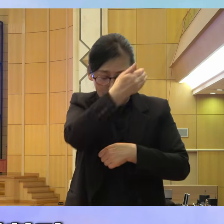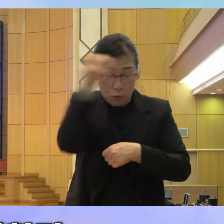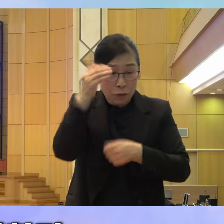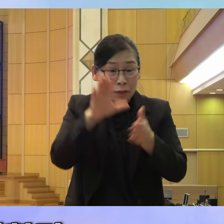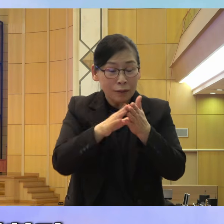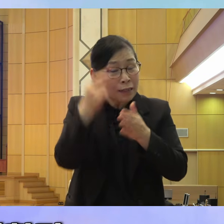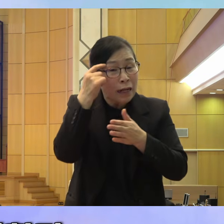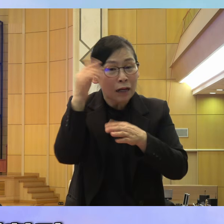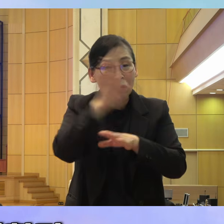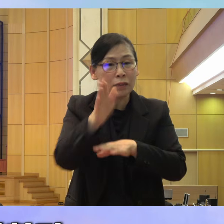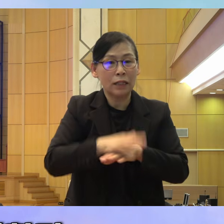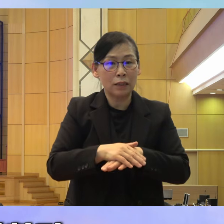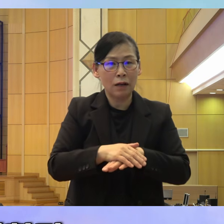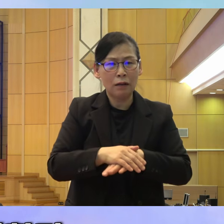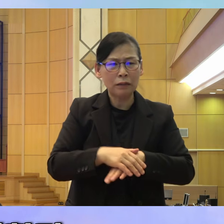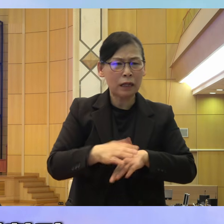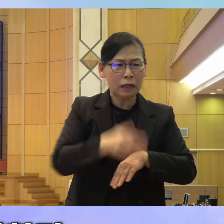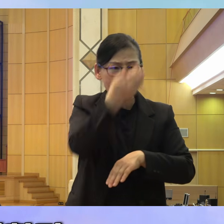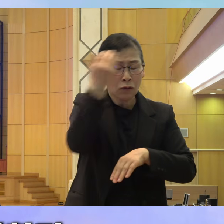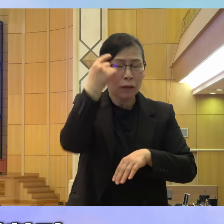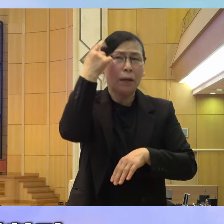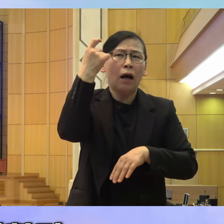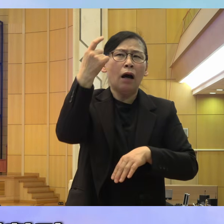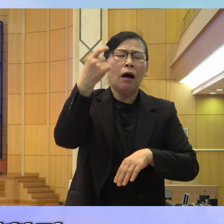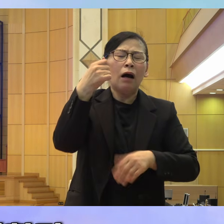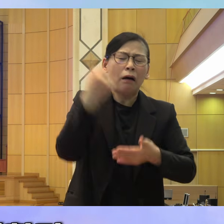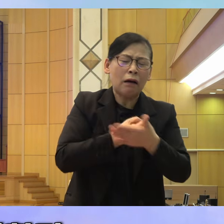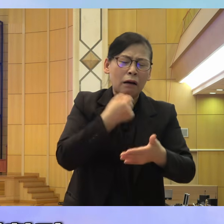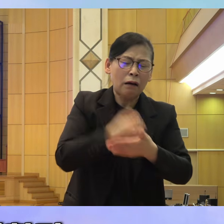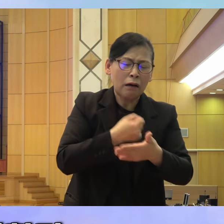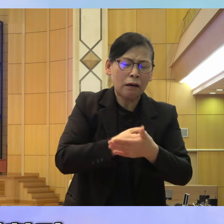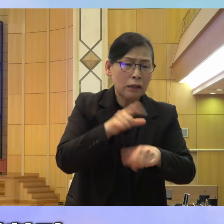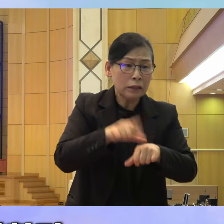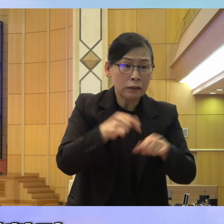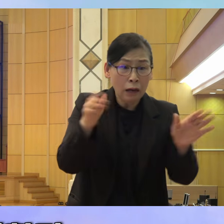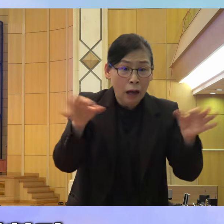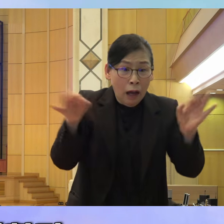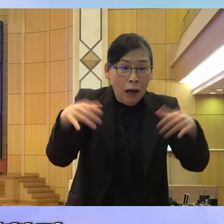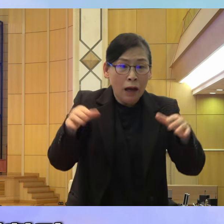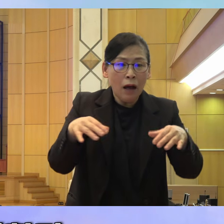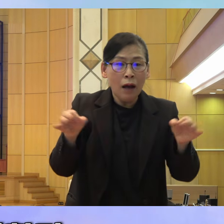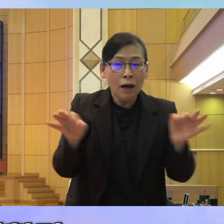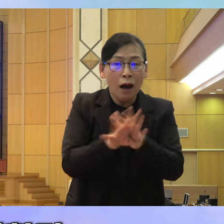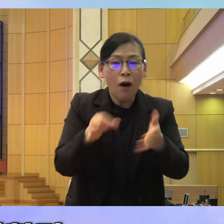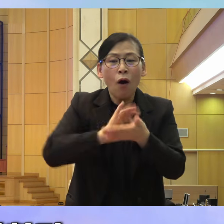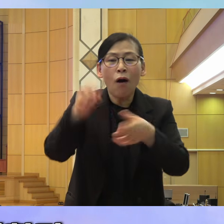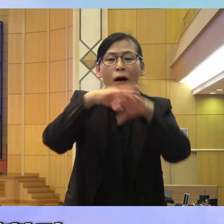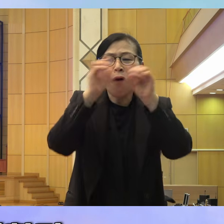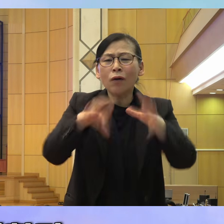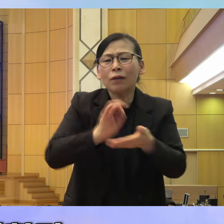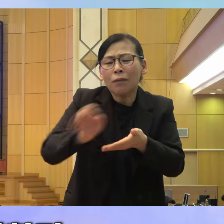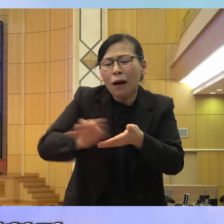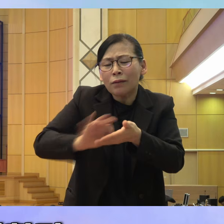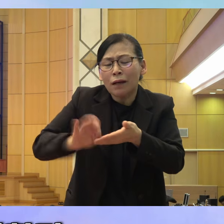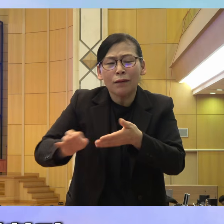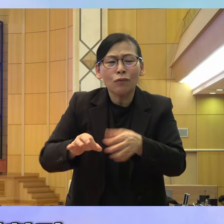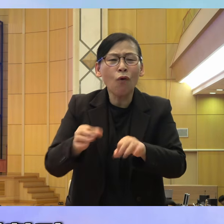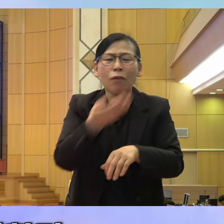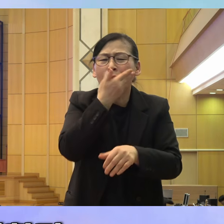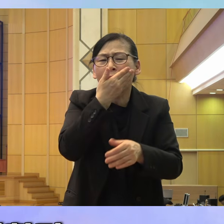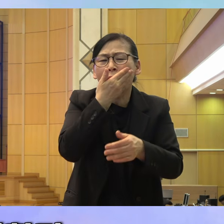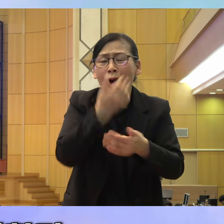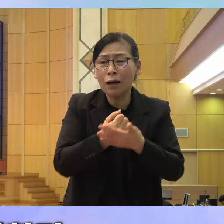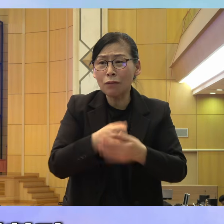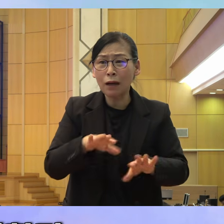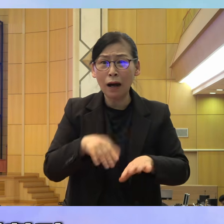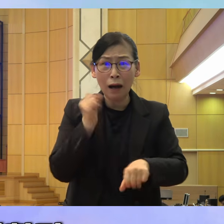지나간 것이 얼마나 아까운지 아세요? 이런 걸 미리 알았더라면 청년 시절에